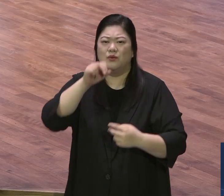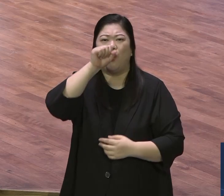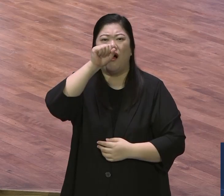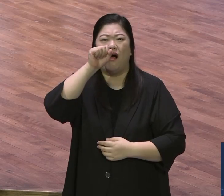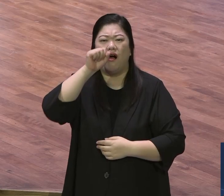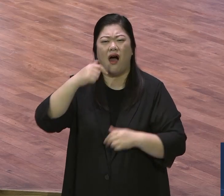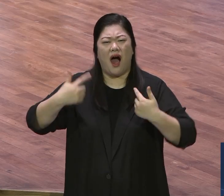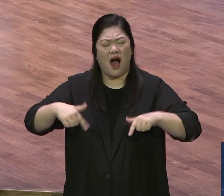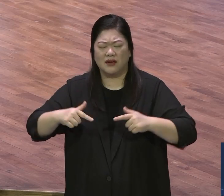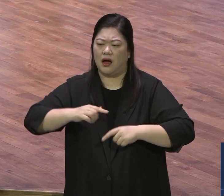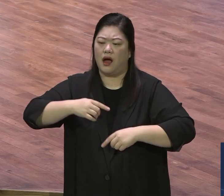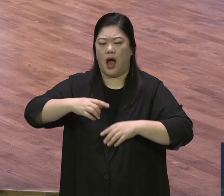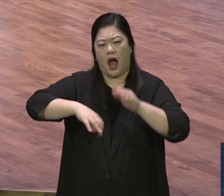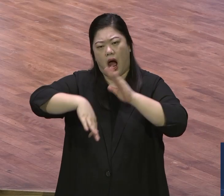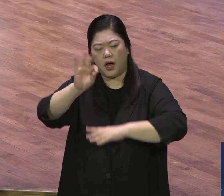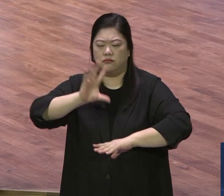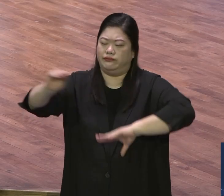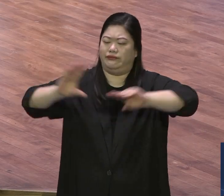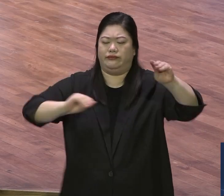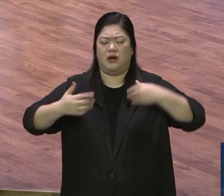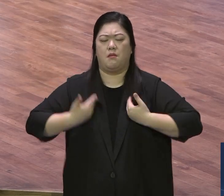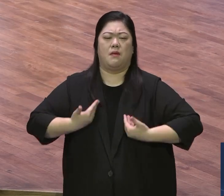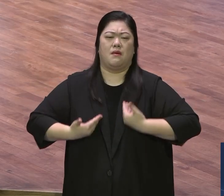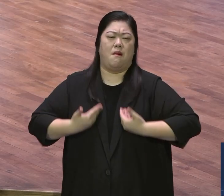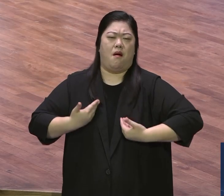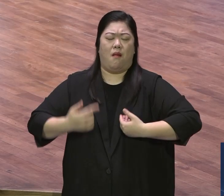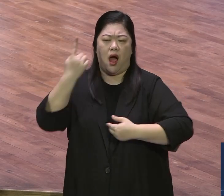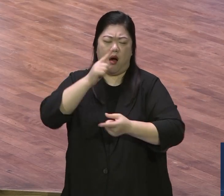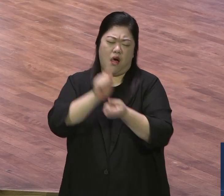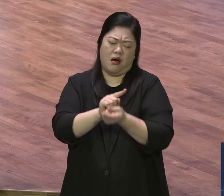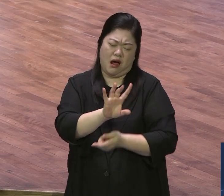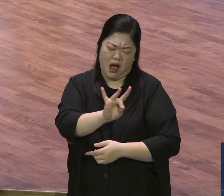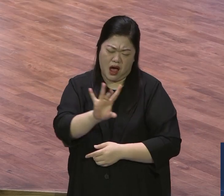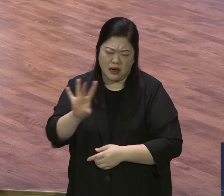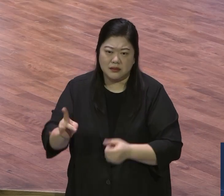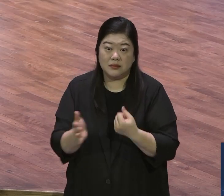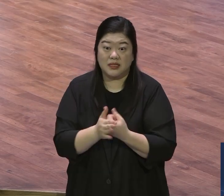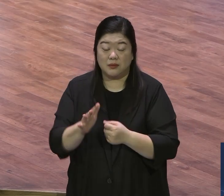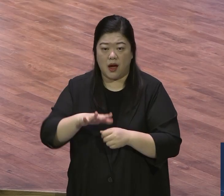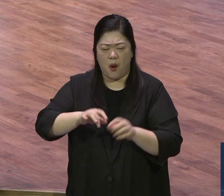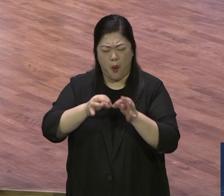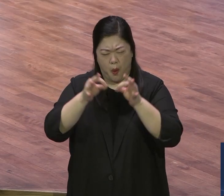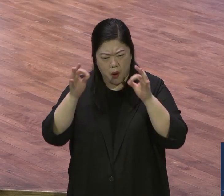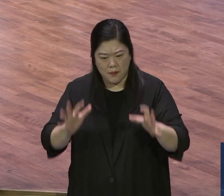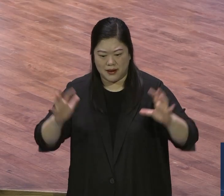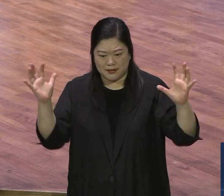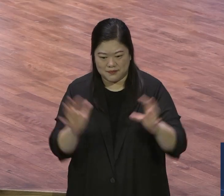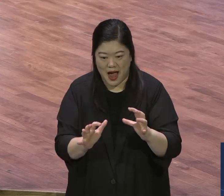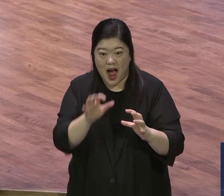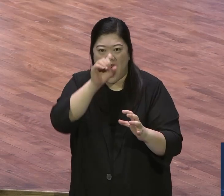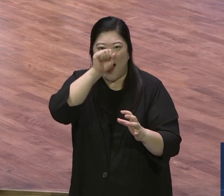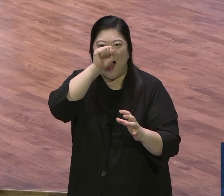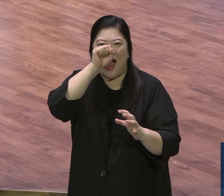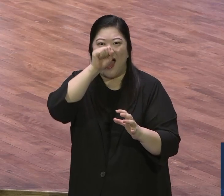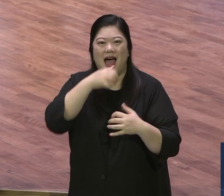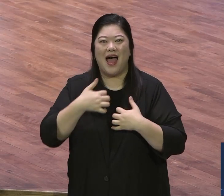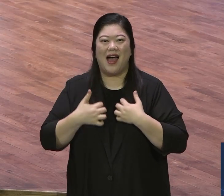못 만나니까 서로 바쁘게 사니까 만나지 못하는데 같이 온 가족이 다 모여서 그렇게 있으니까 좋은데